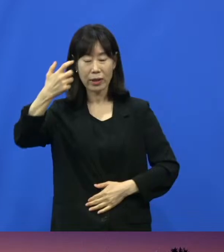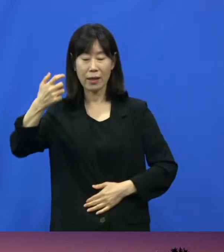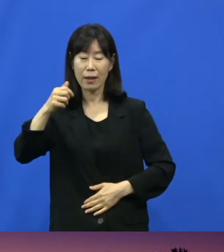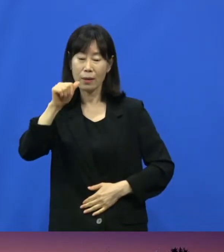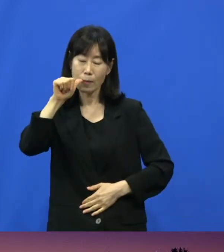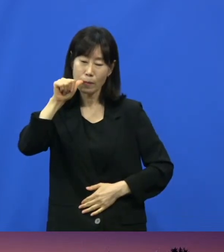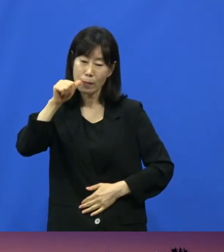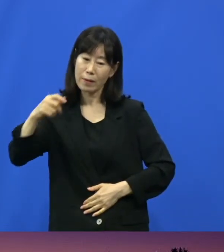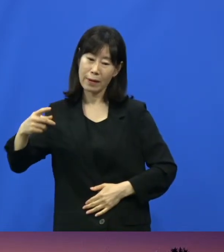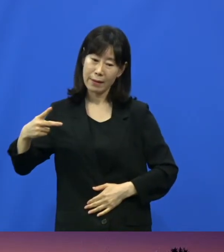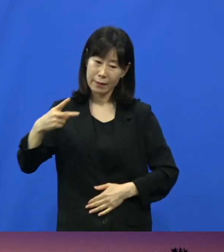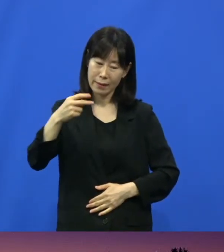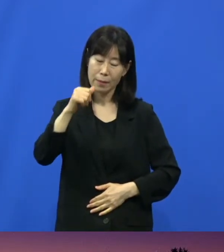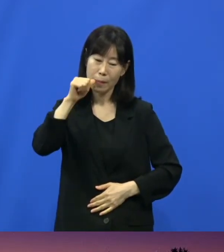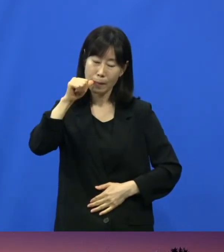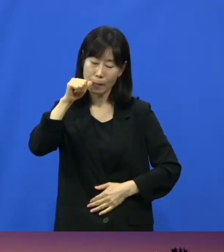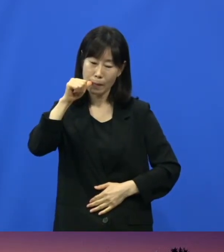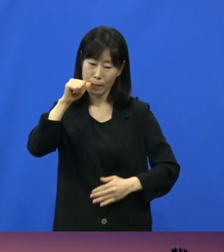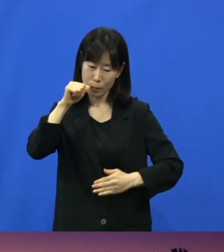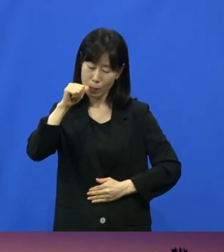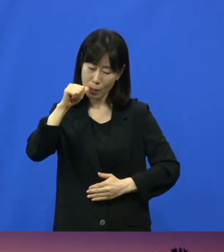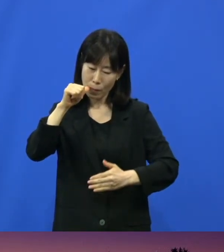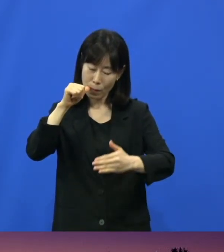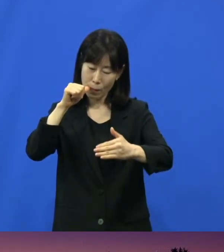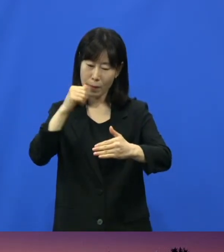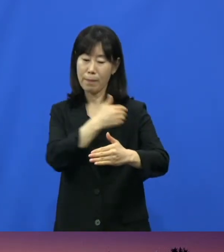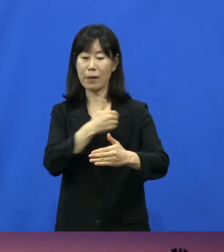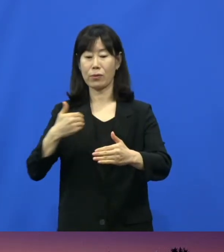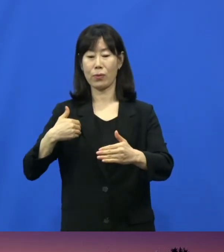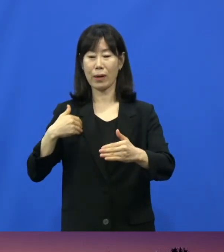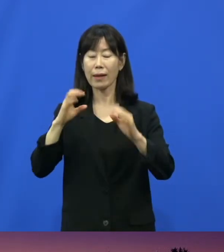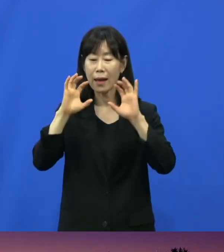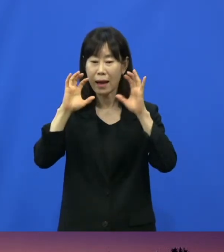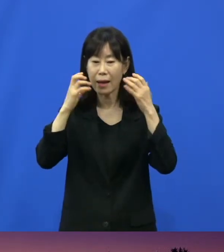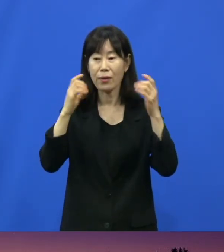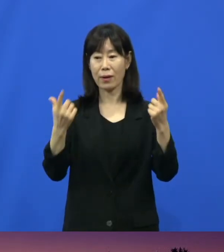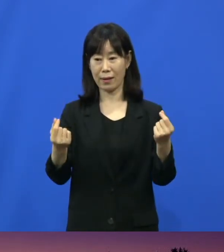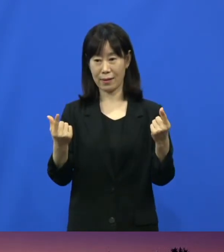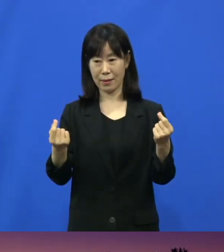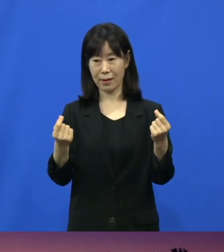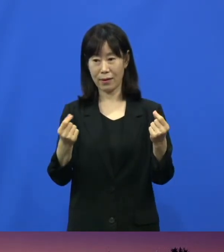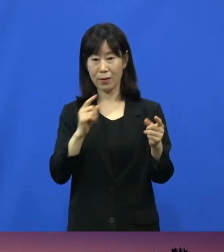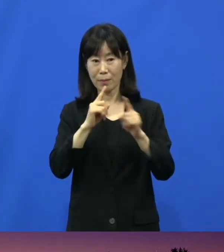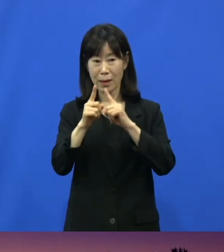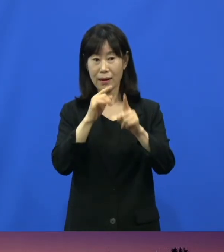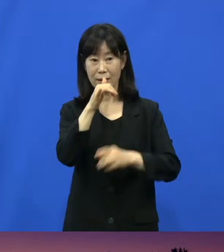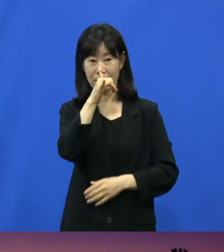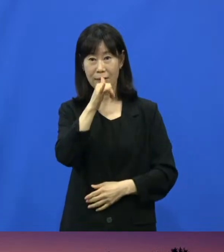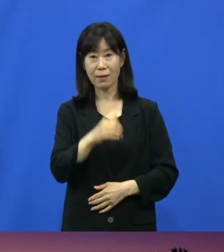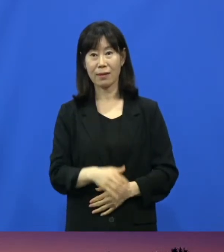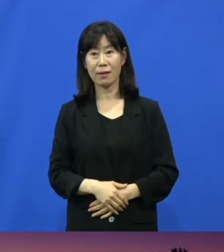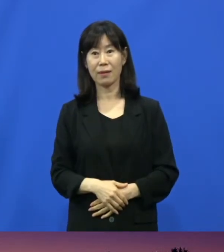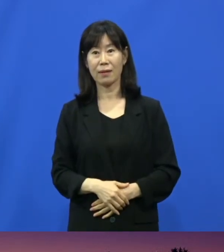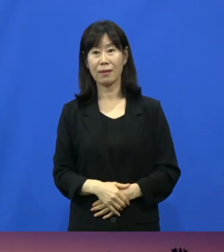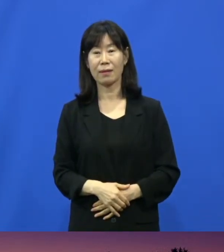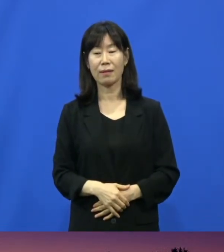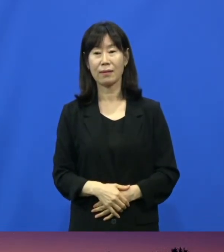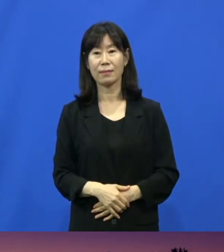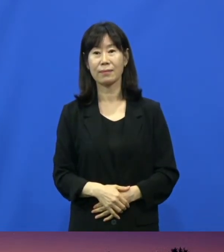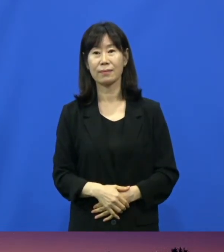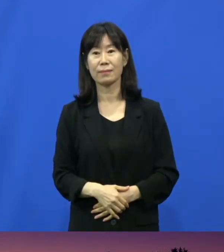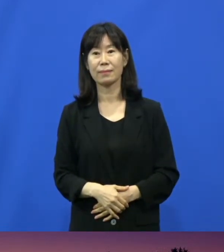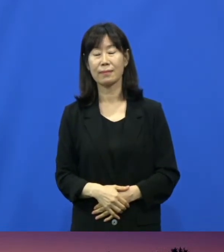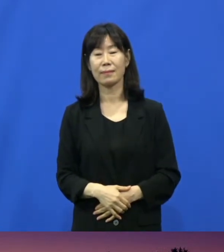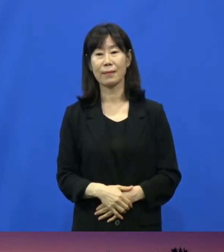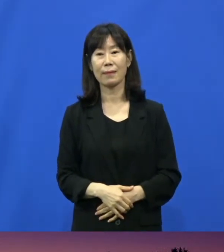가장 평온하고 만족한 상태를 의미하고 있는 거예요. 여러분, 이것보다 더 아름다운 전경이 이